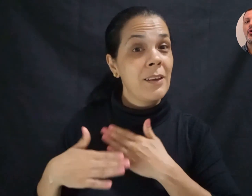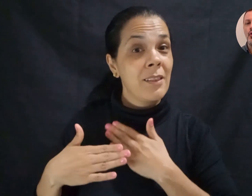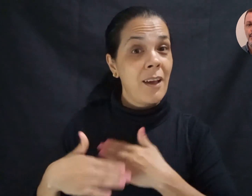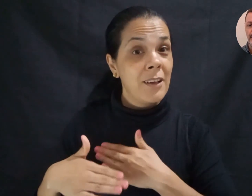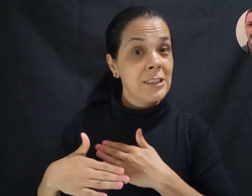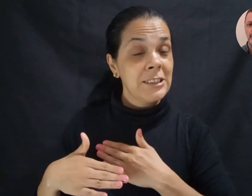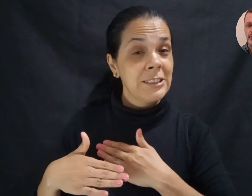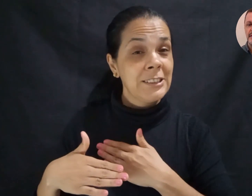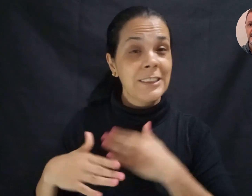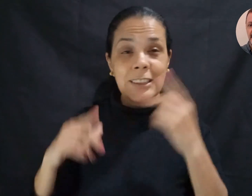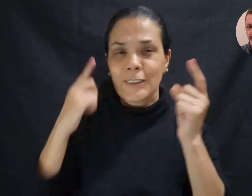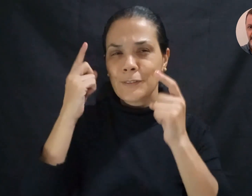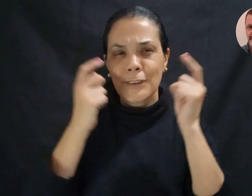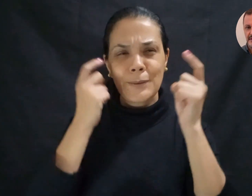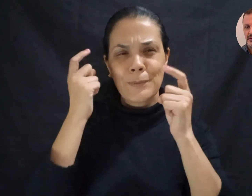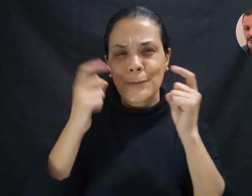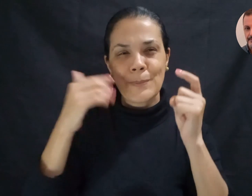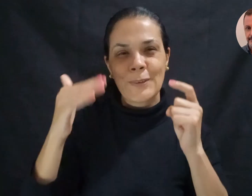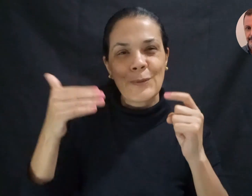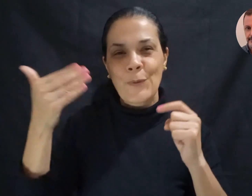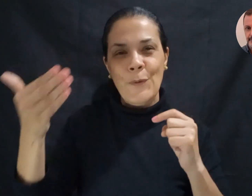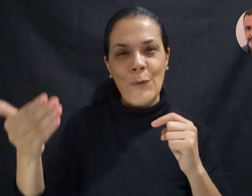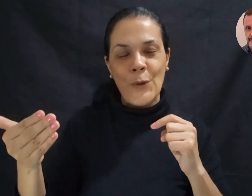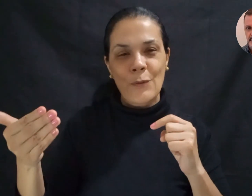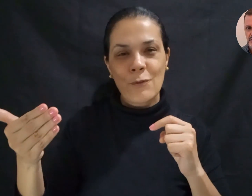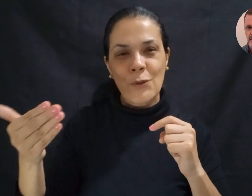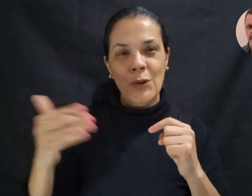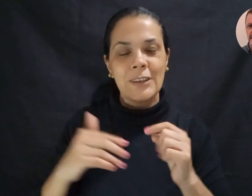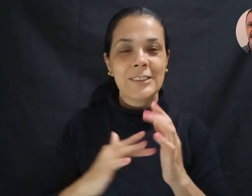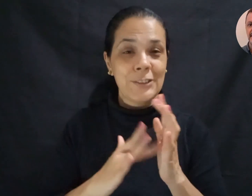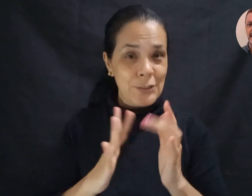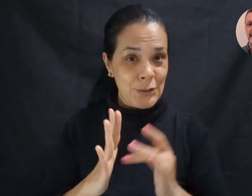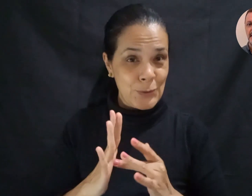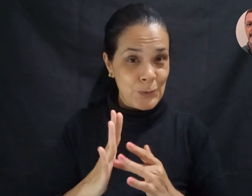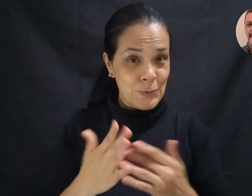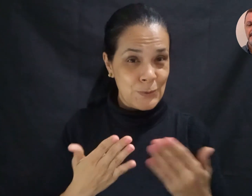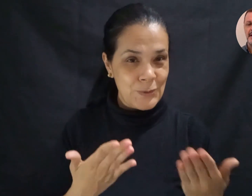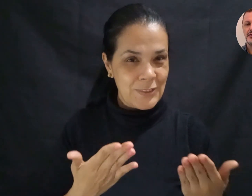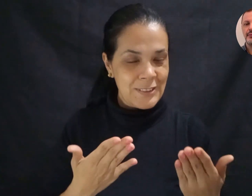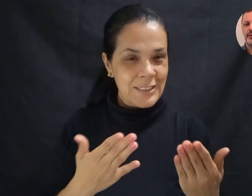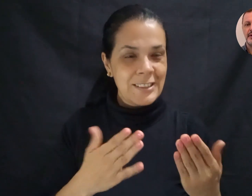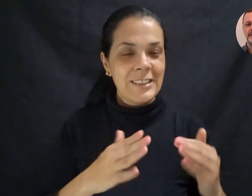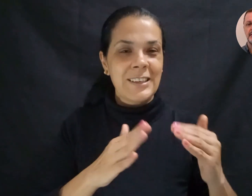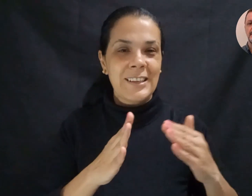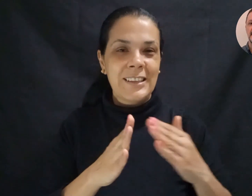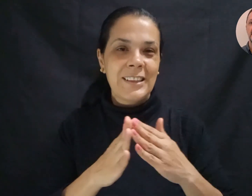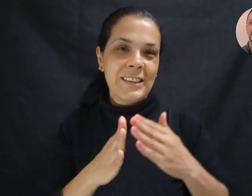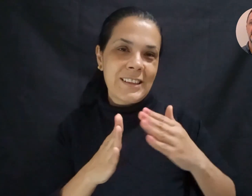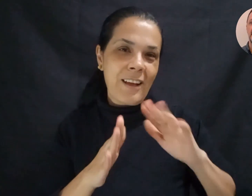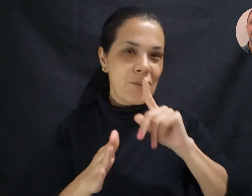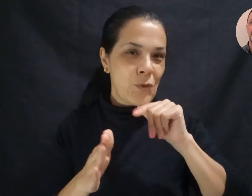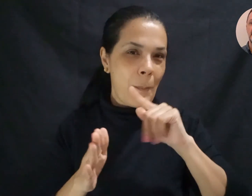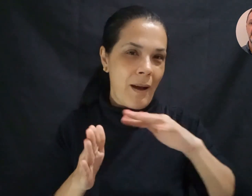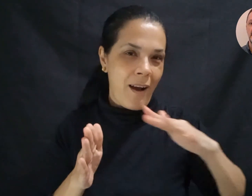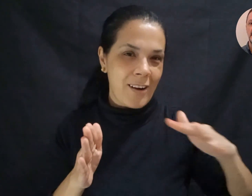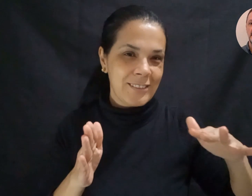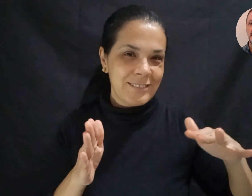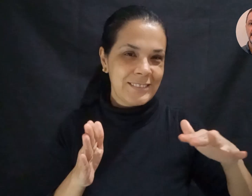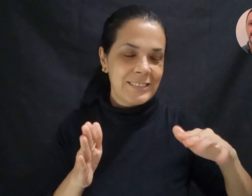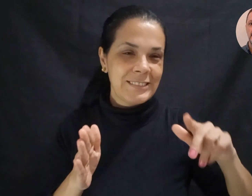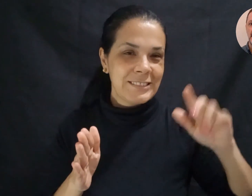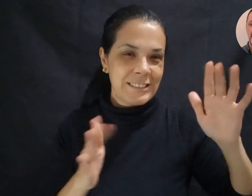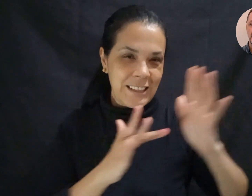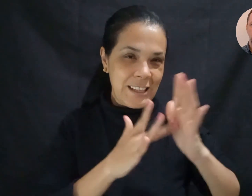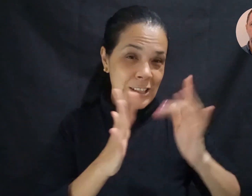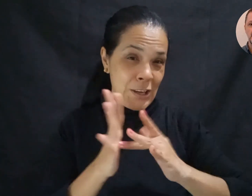se ocupa do mundo externo para existir. Jesus estava na margem oposta do Mar da Galileia